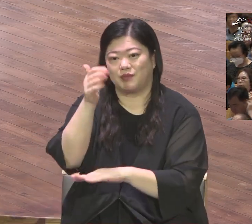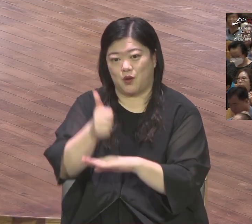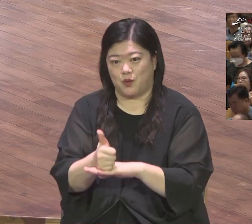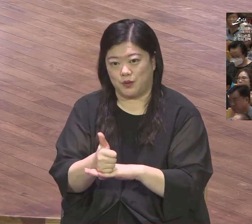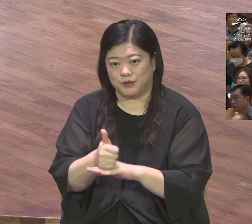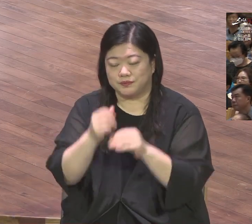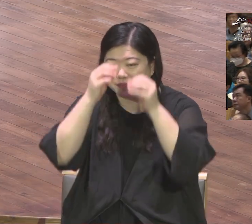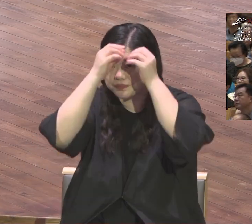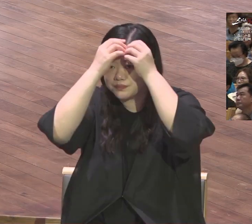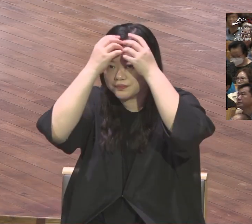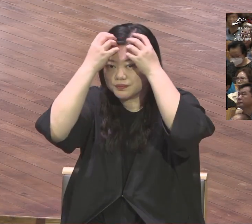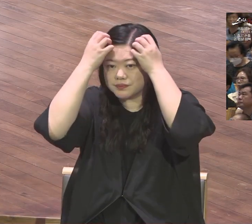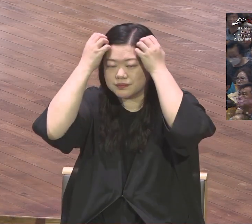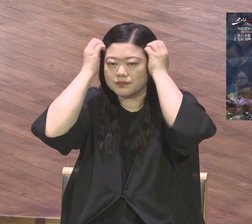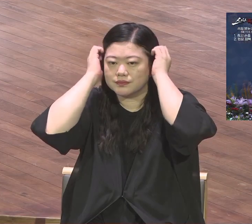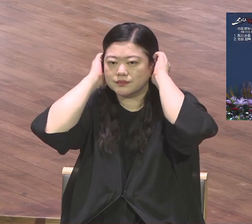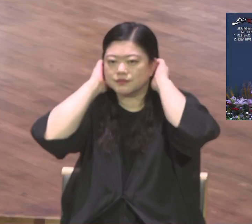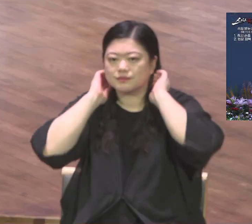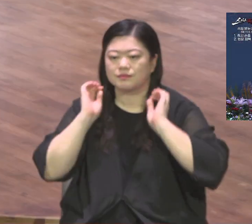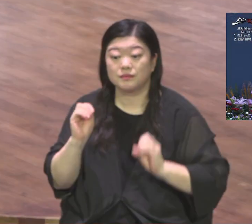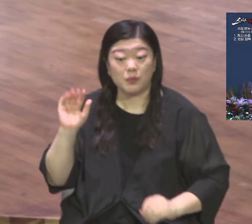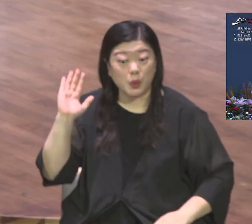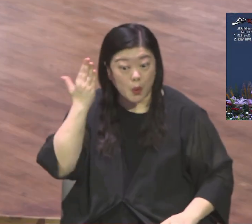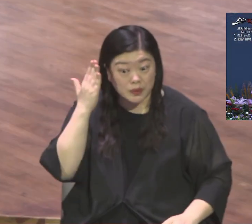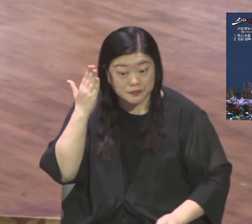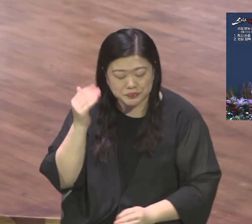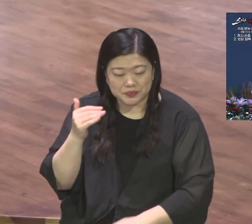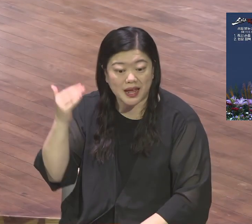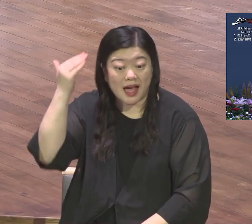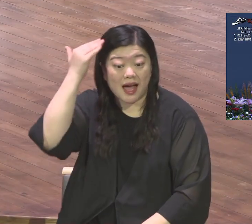우리나라 인구를 관련해서 국가